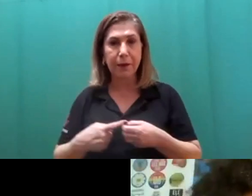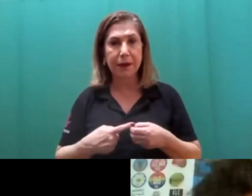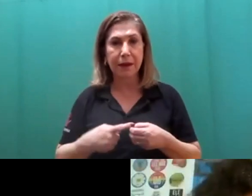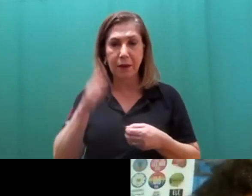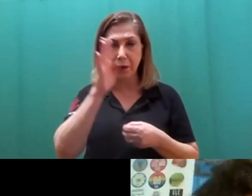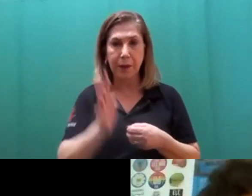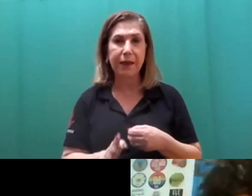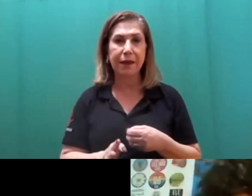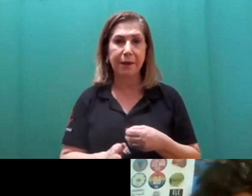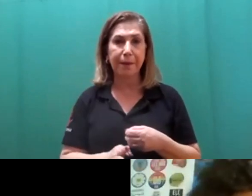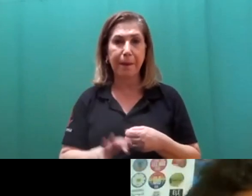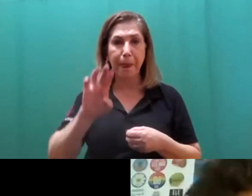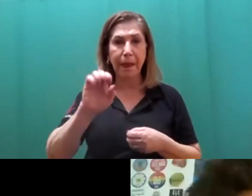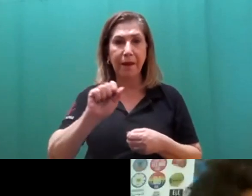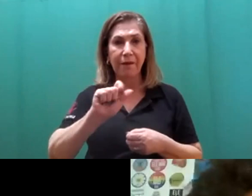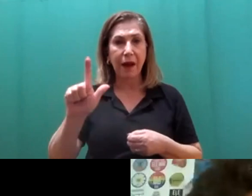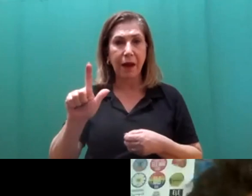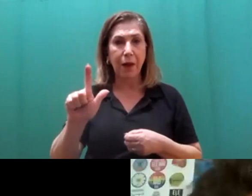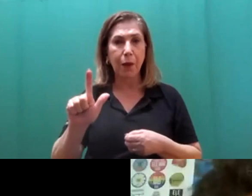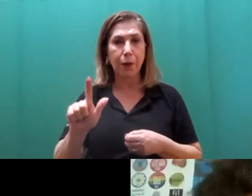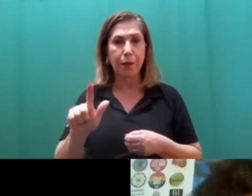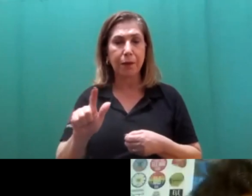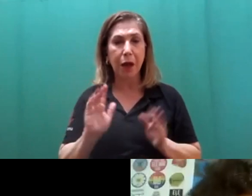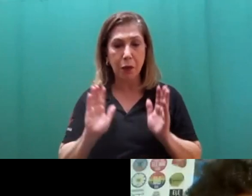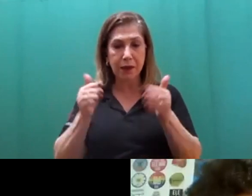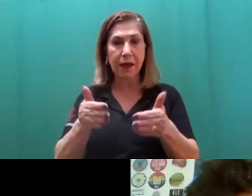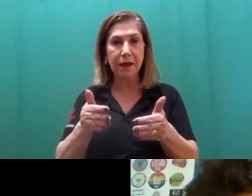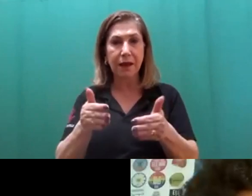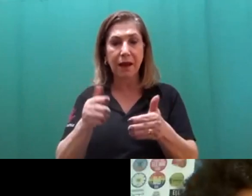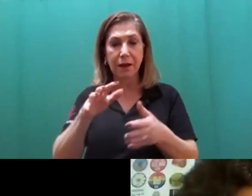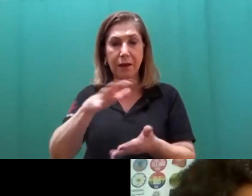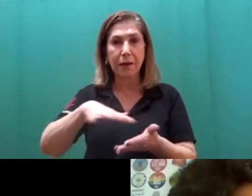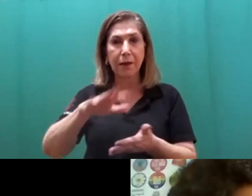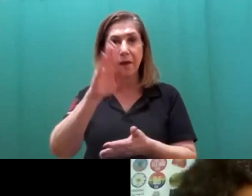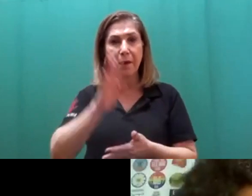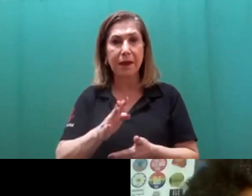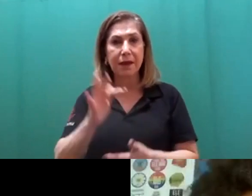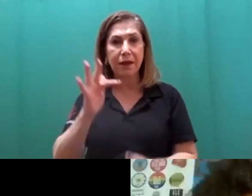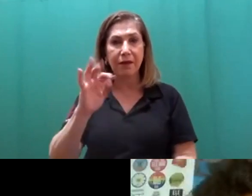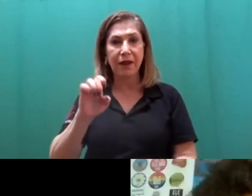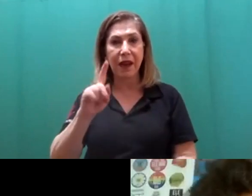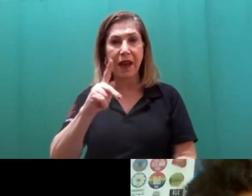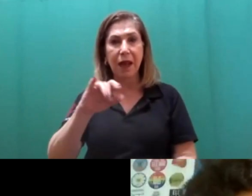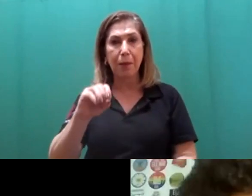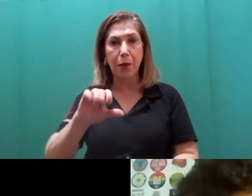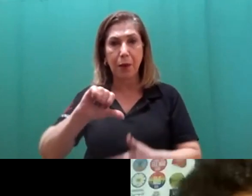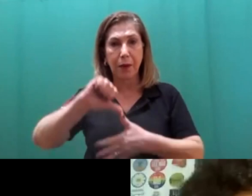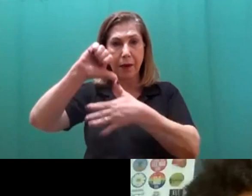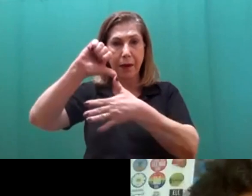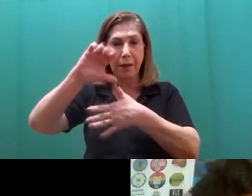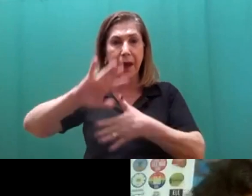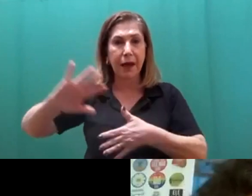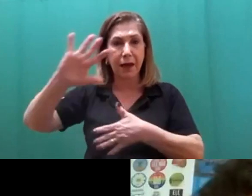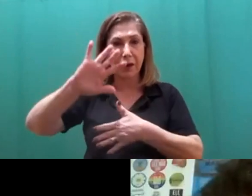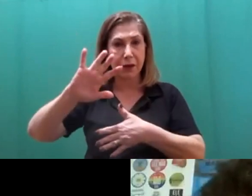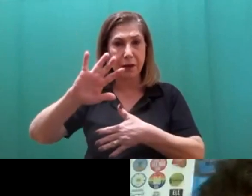né? Eu penso ainda centrada muito em Brasil, viu, Rafael e Felipe, porque eu estou tendo contato com a América Latina recente, mas